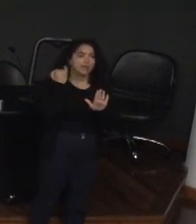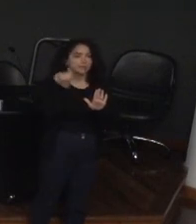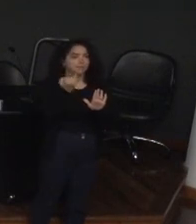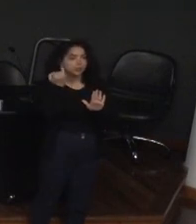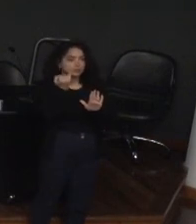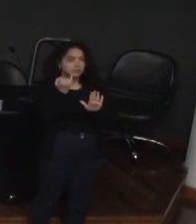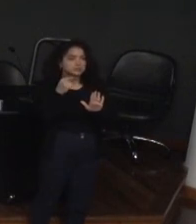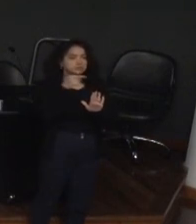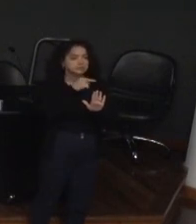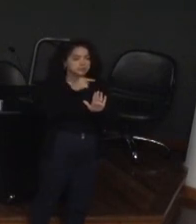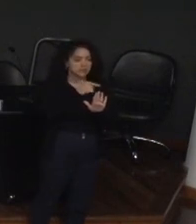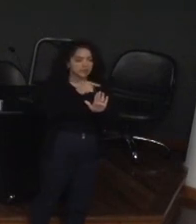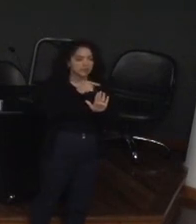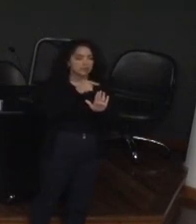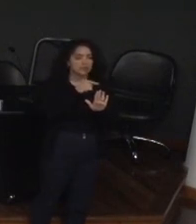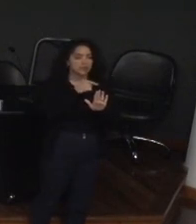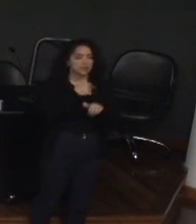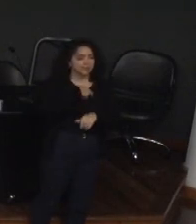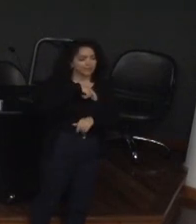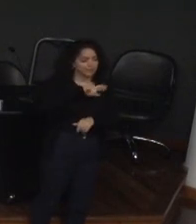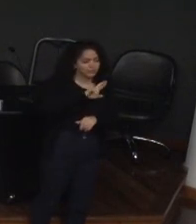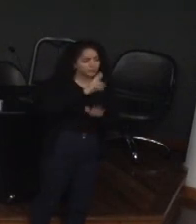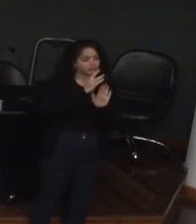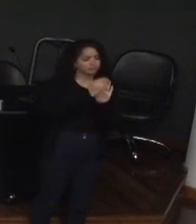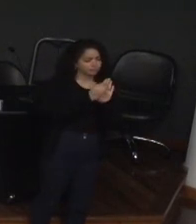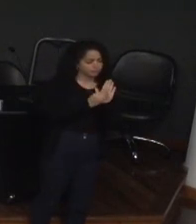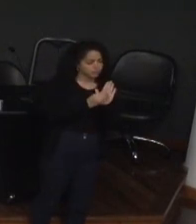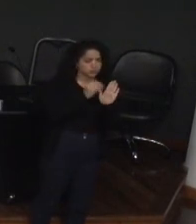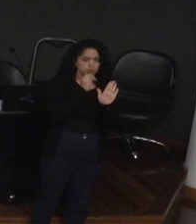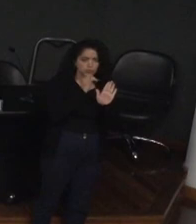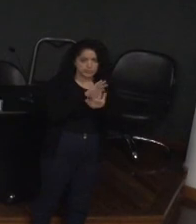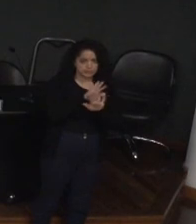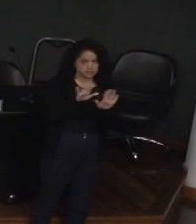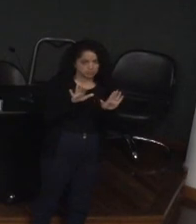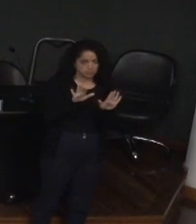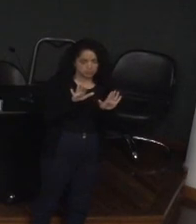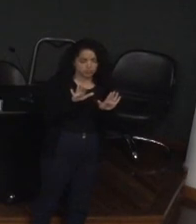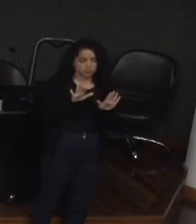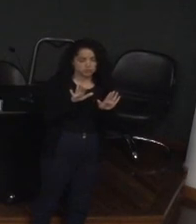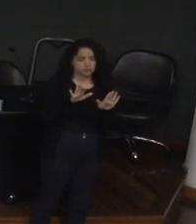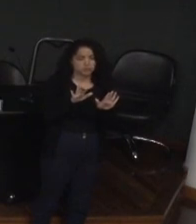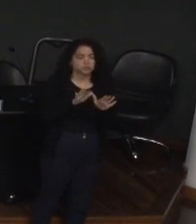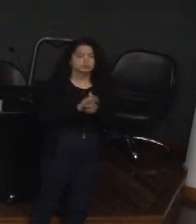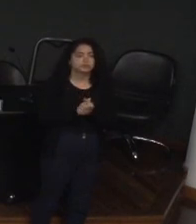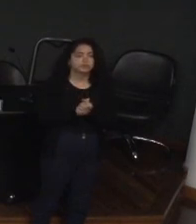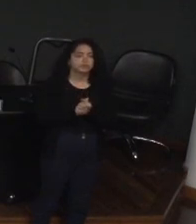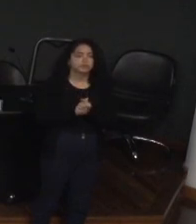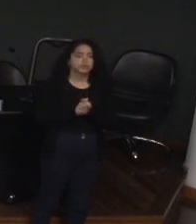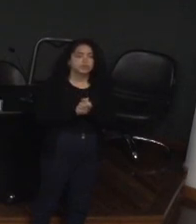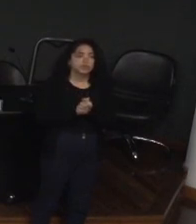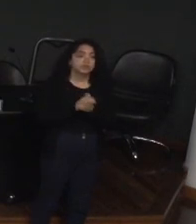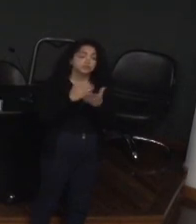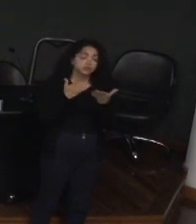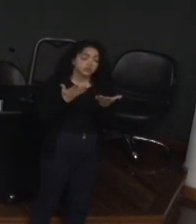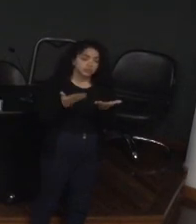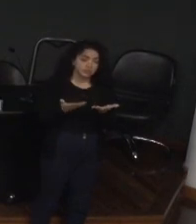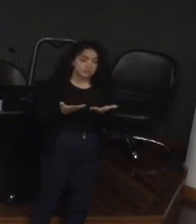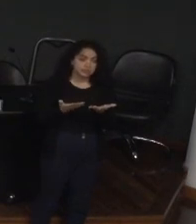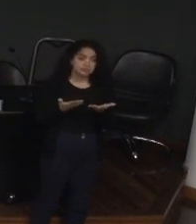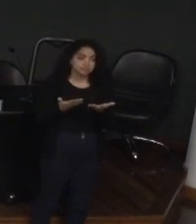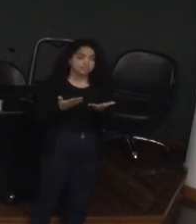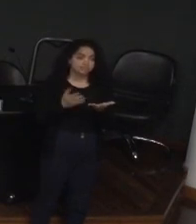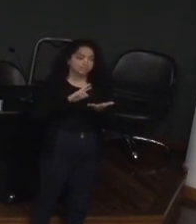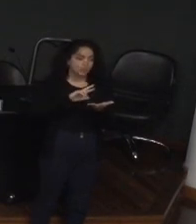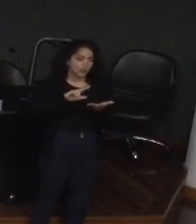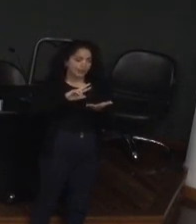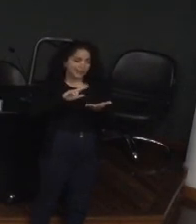no gabinete você ter a religião lá. Só um exemplo, não quer dizer que nós façamos essa coleta, já que não é